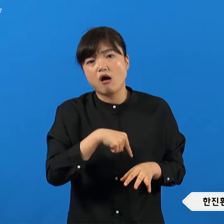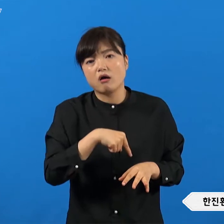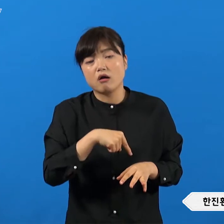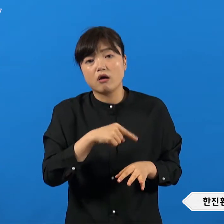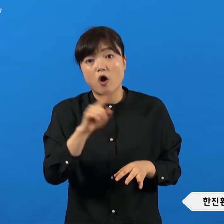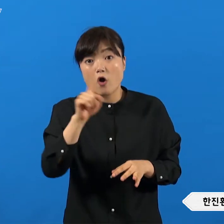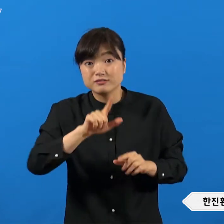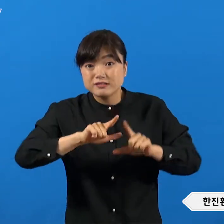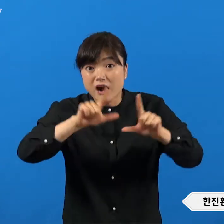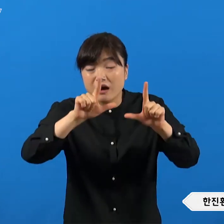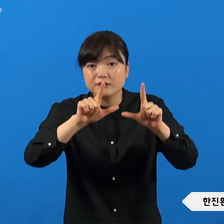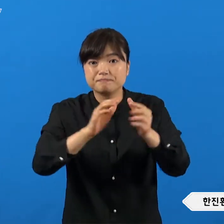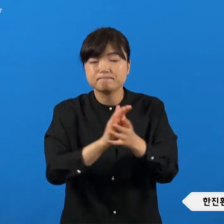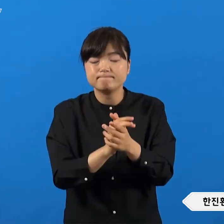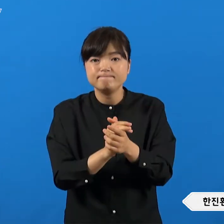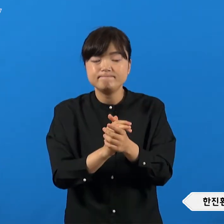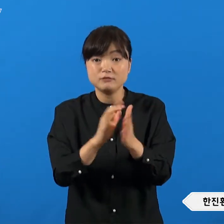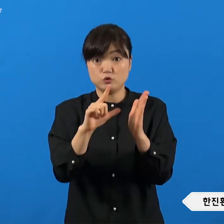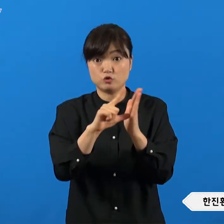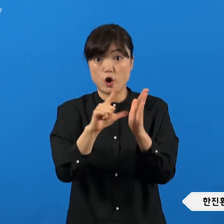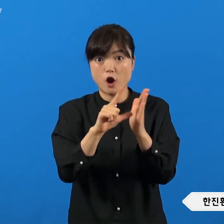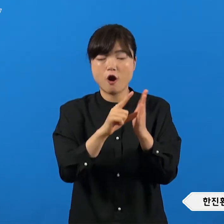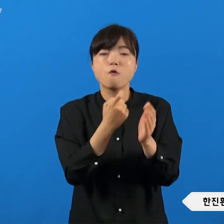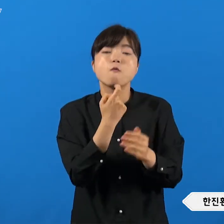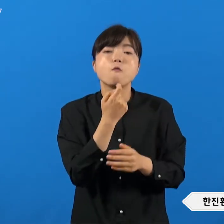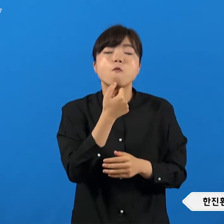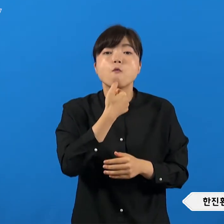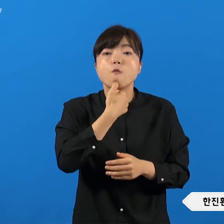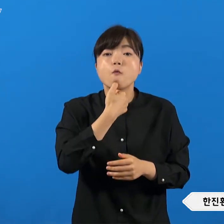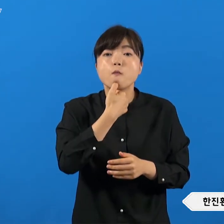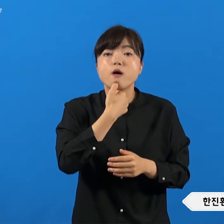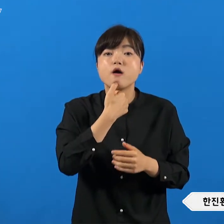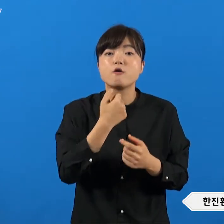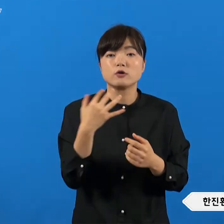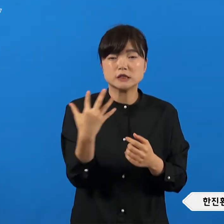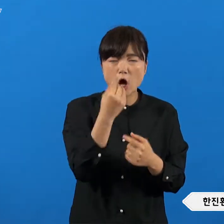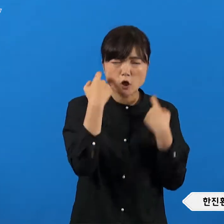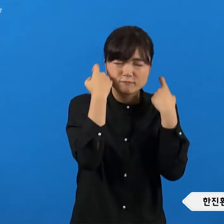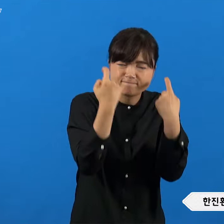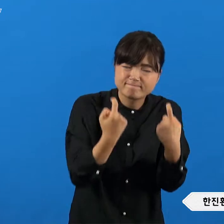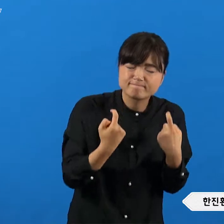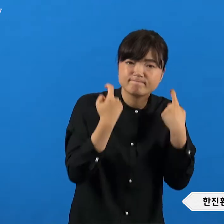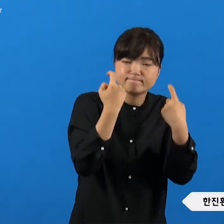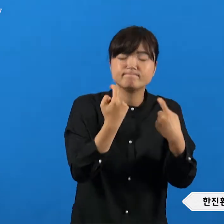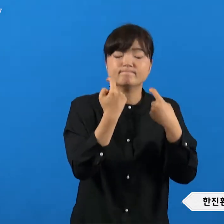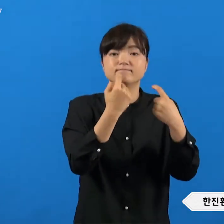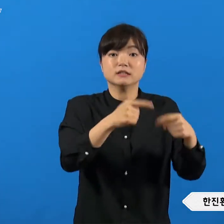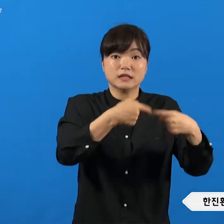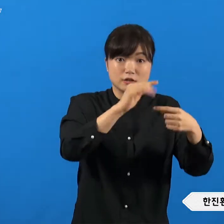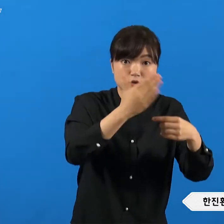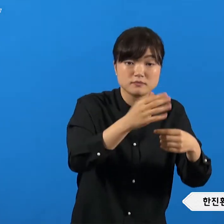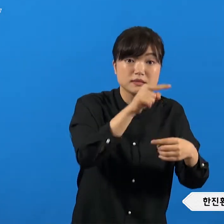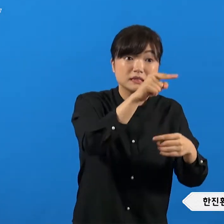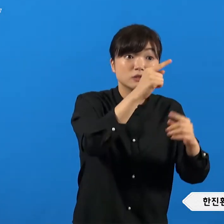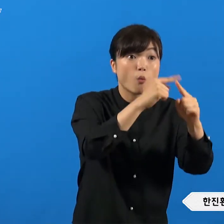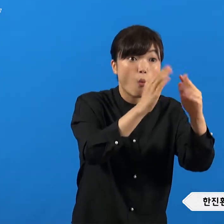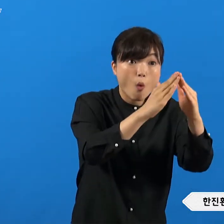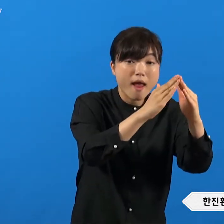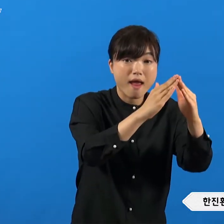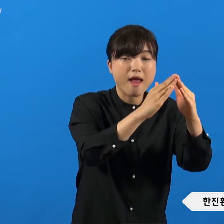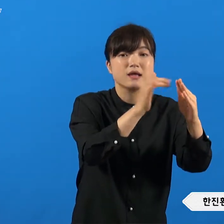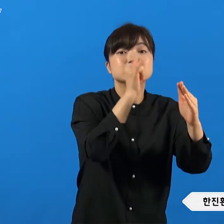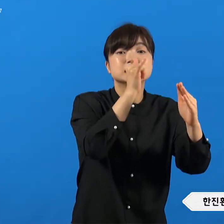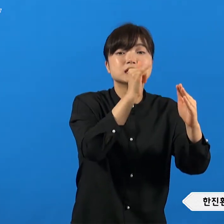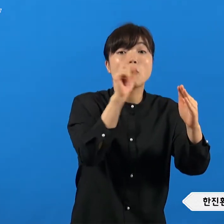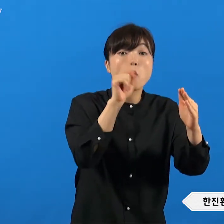한 번은 마르틴 루터가 로마로 성지 순례를 갔습니다. 로마에는 성요한 교회라는